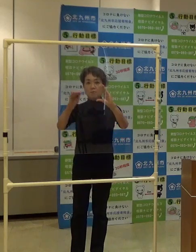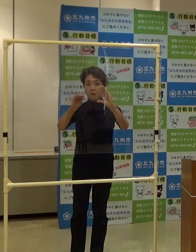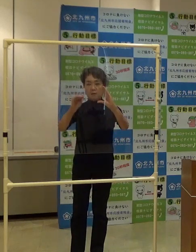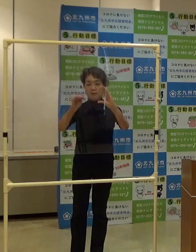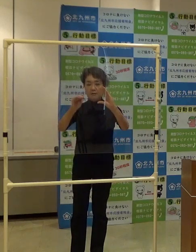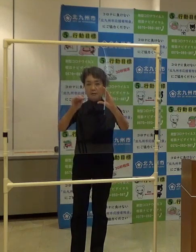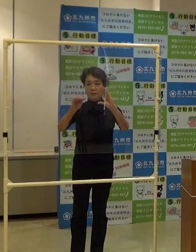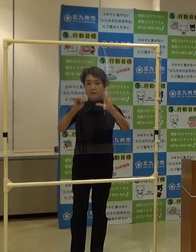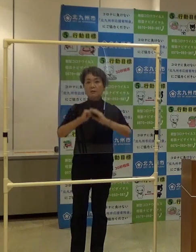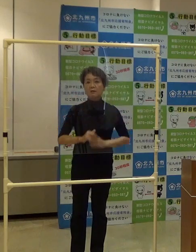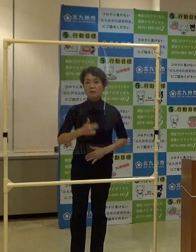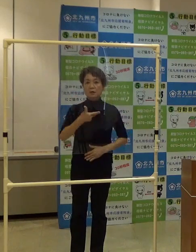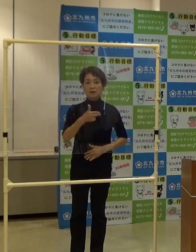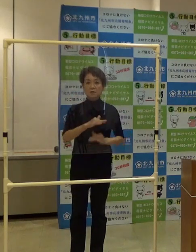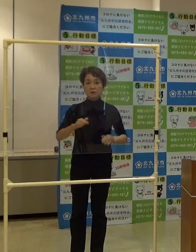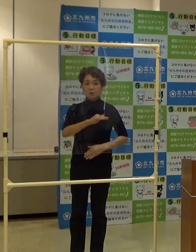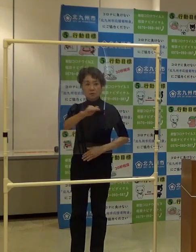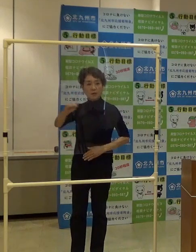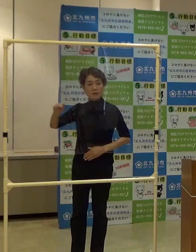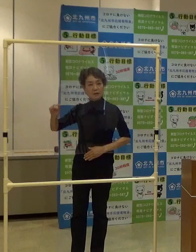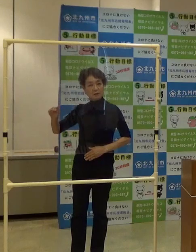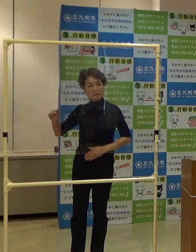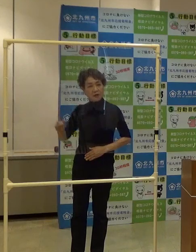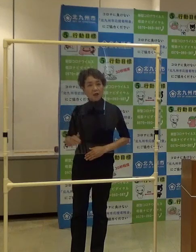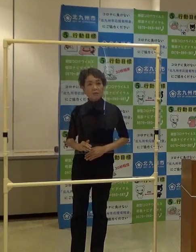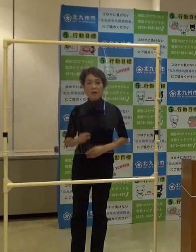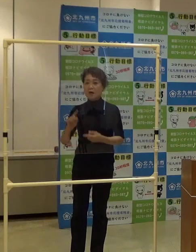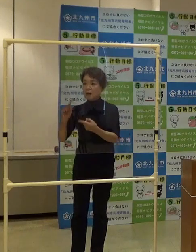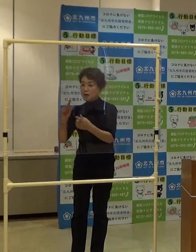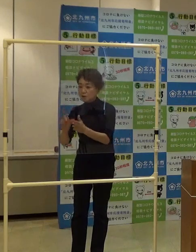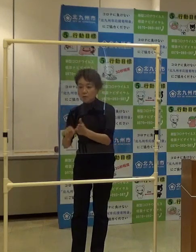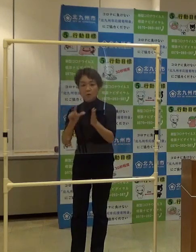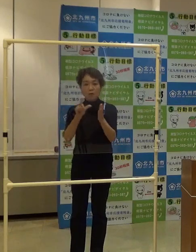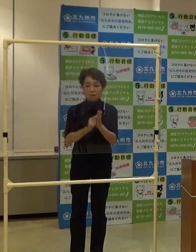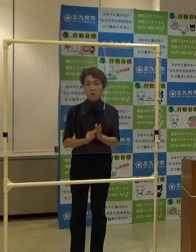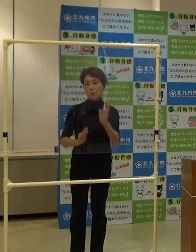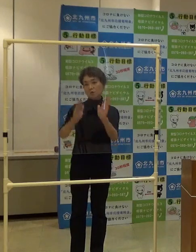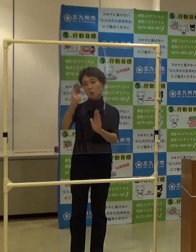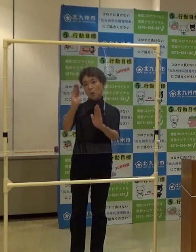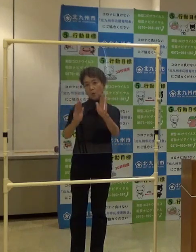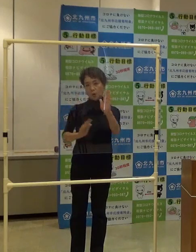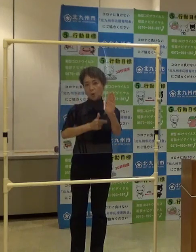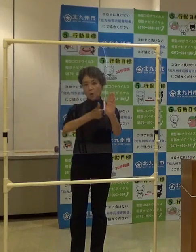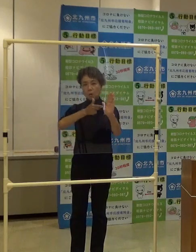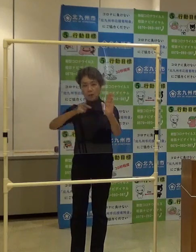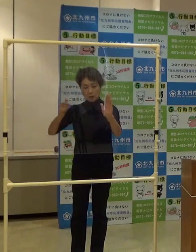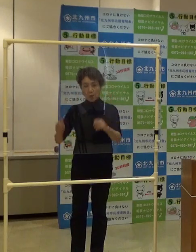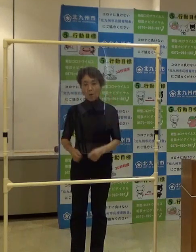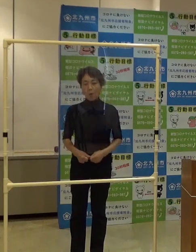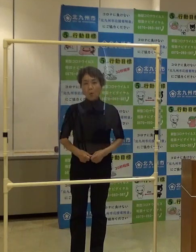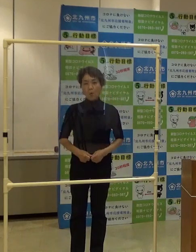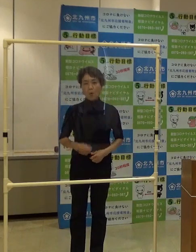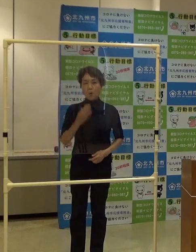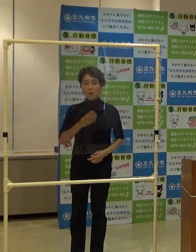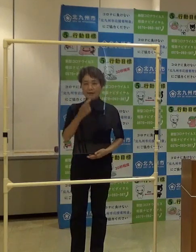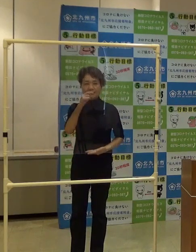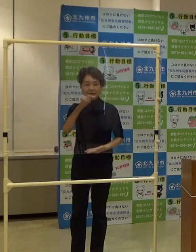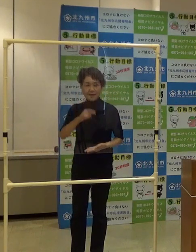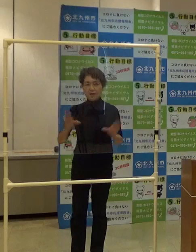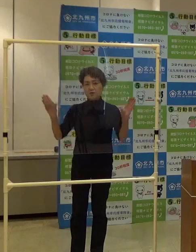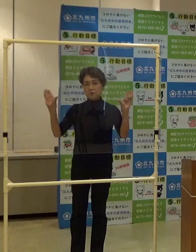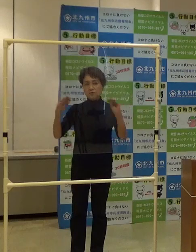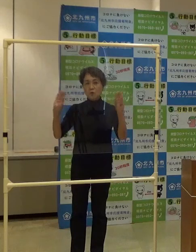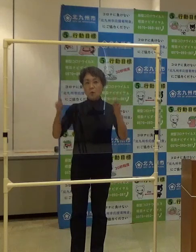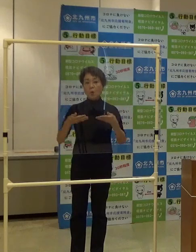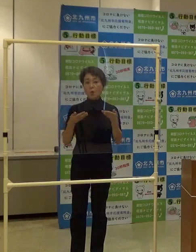が、市民の皆様方にはその都度本市の感染状況などをできるだけ分かりやすく情報提